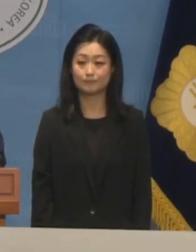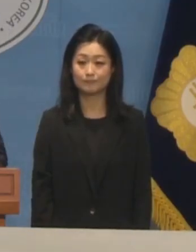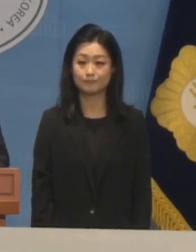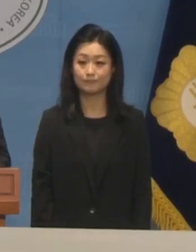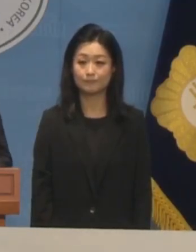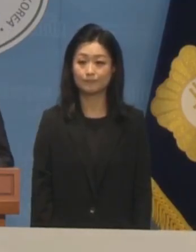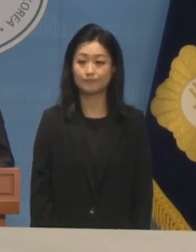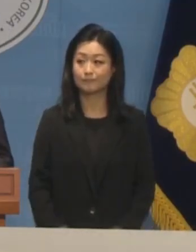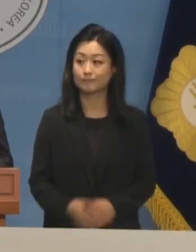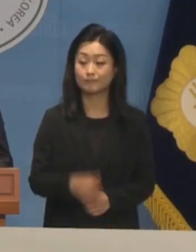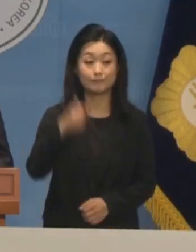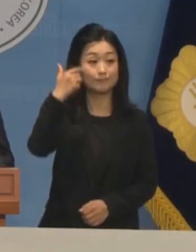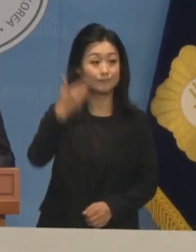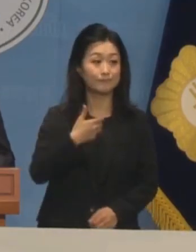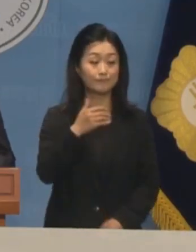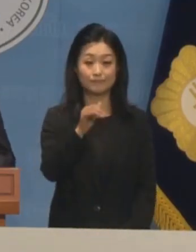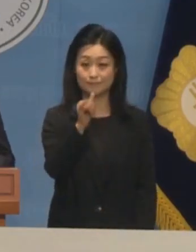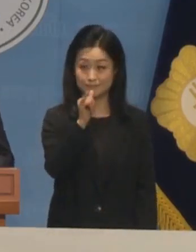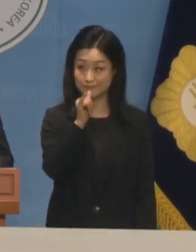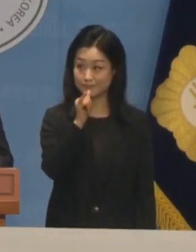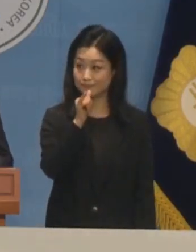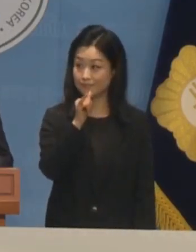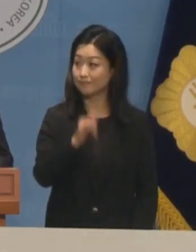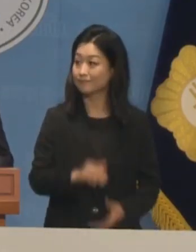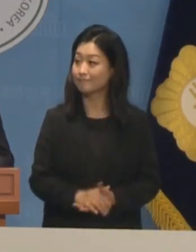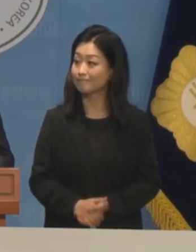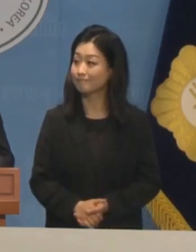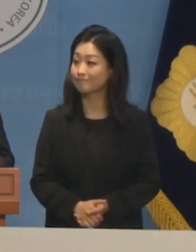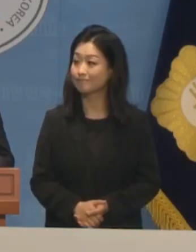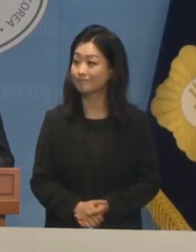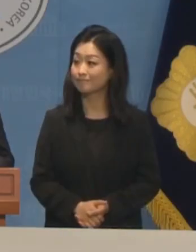예, 혹시 질문 있으면 받겠습니다.